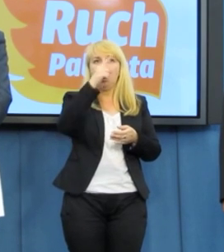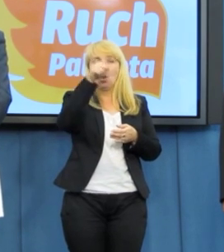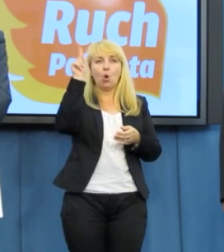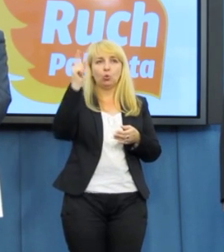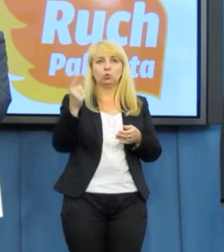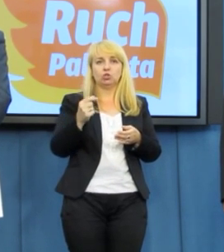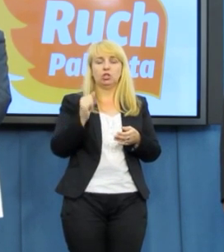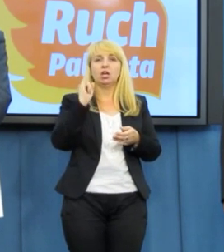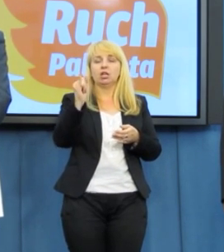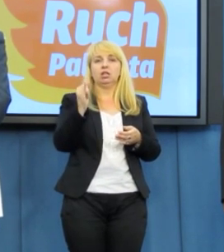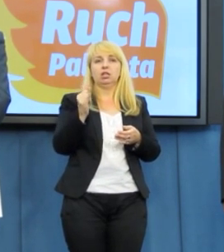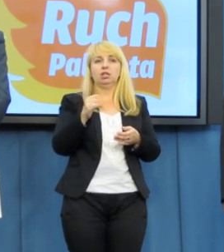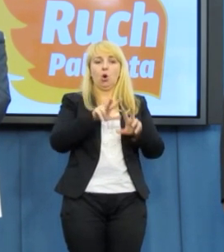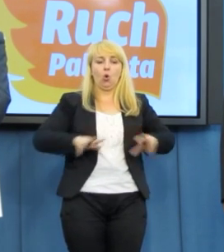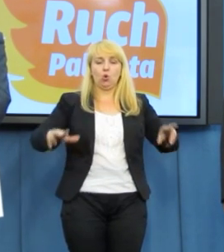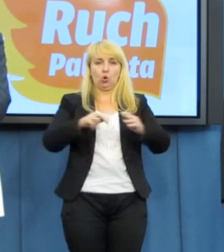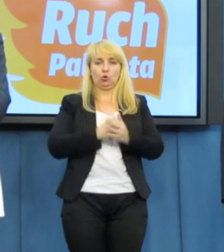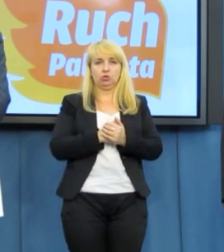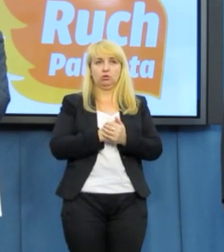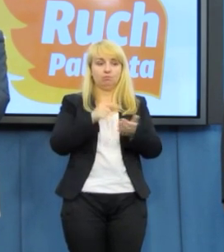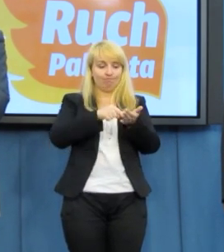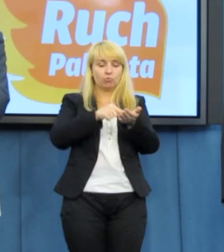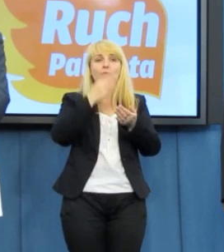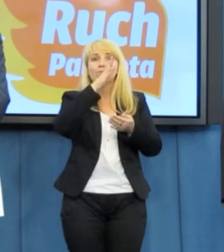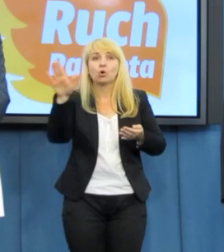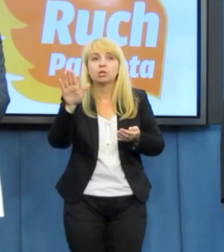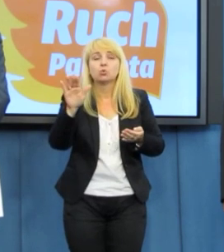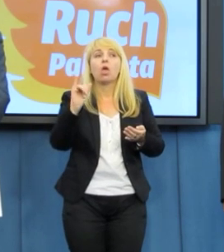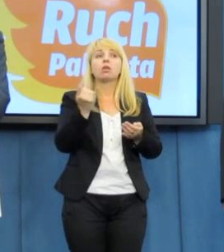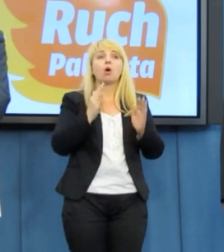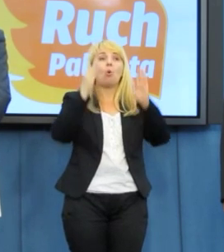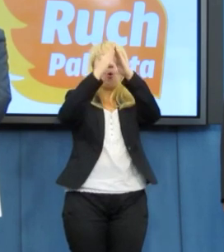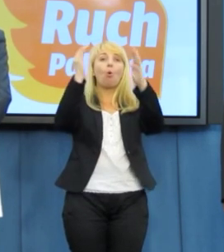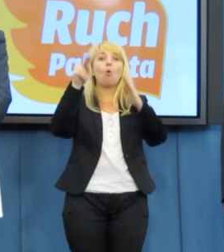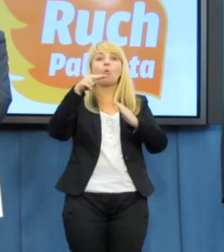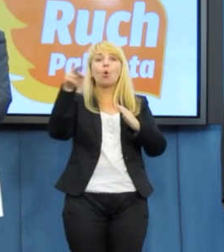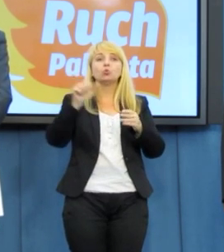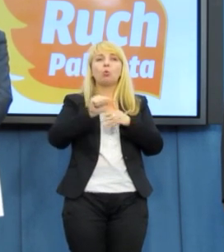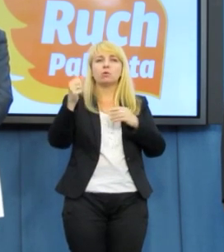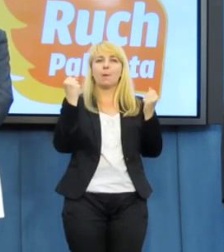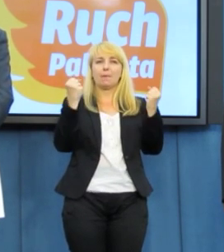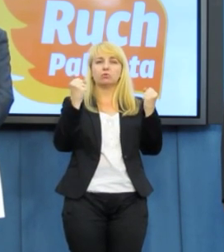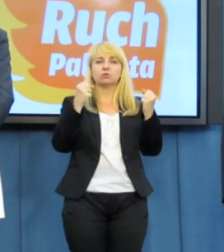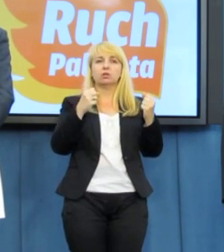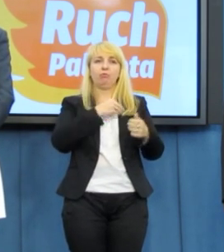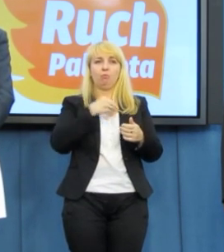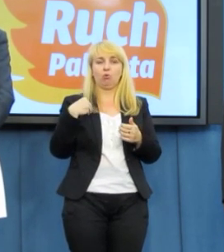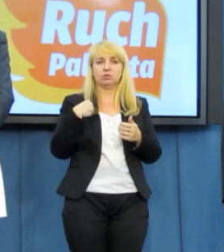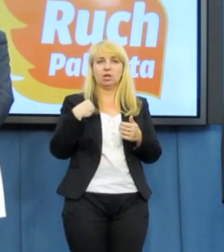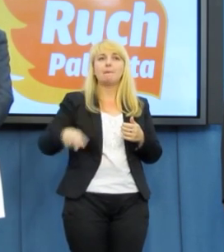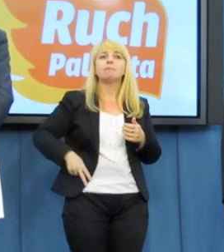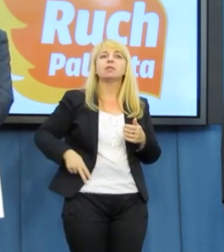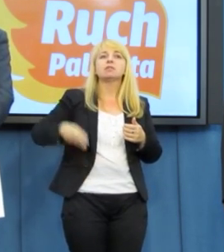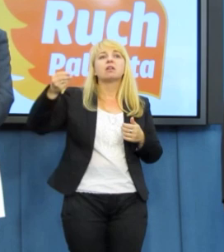jak silną organizacją, strukturą jest kler w Polsce, skoro minister finansów boi się i nie jest w stanie takiej